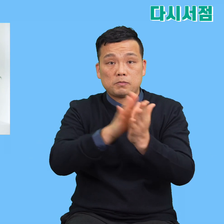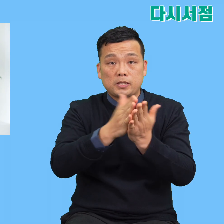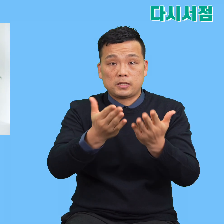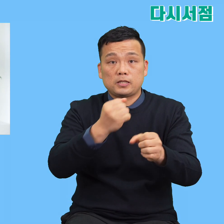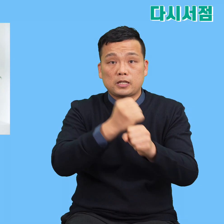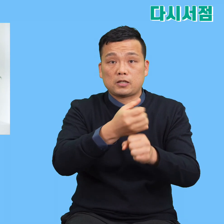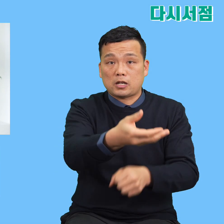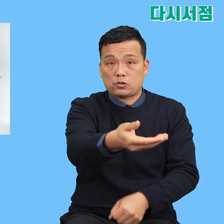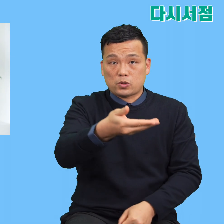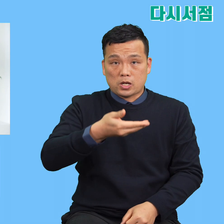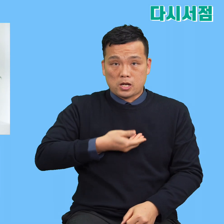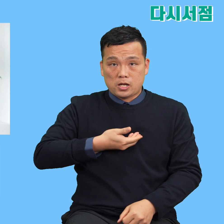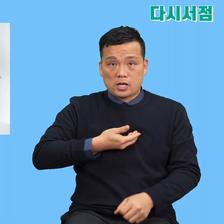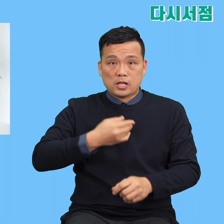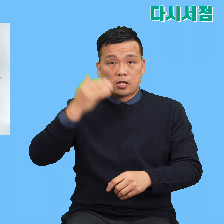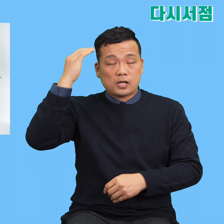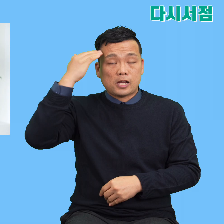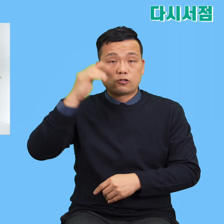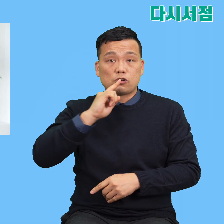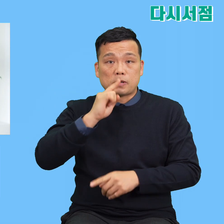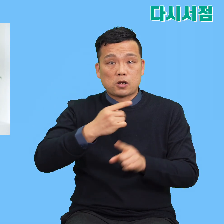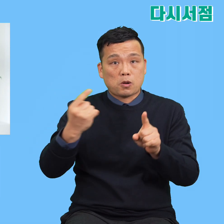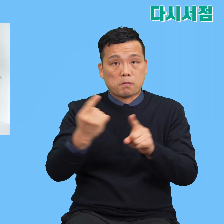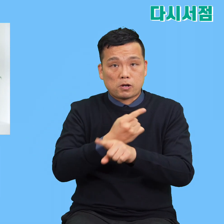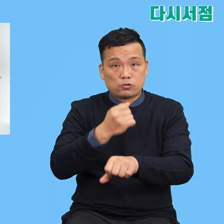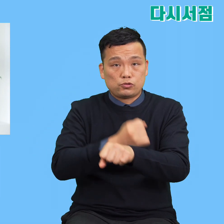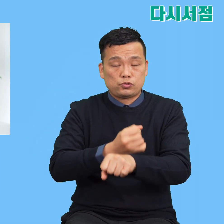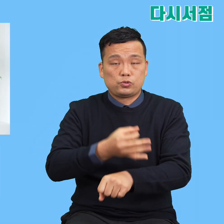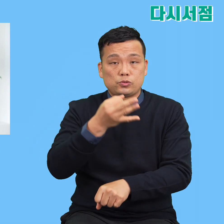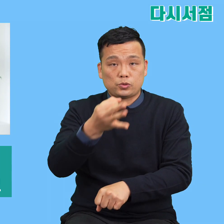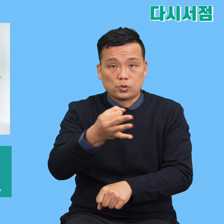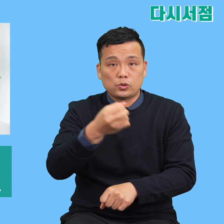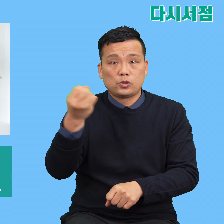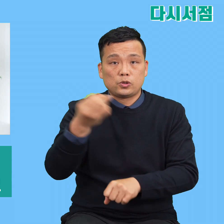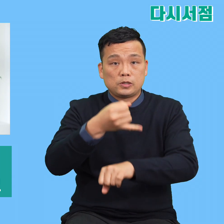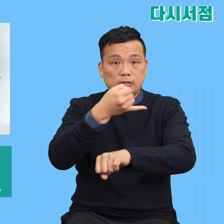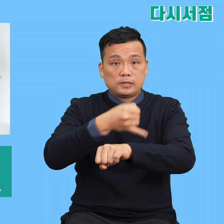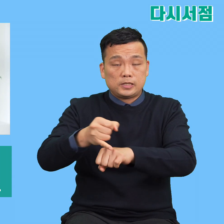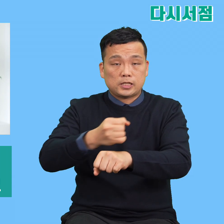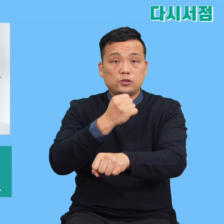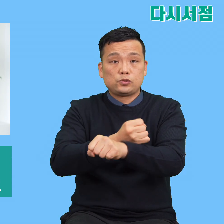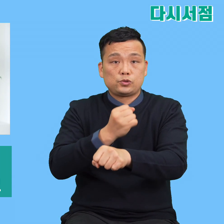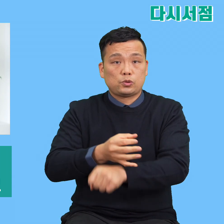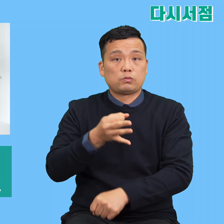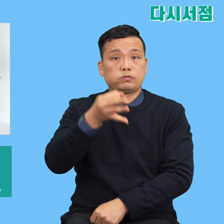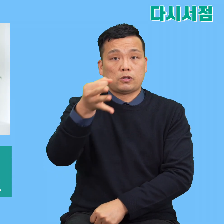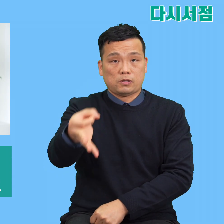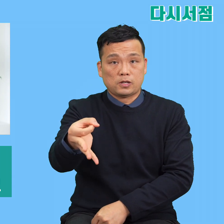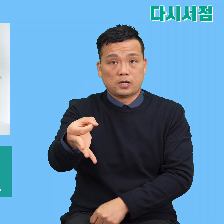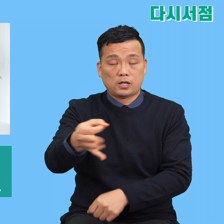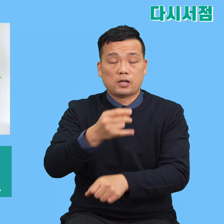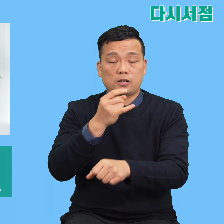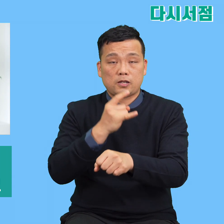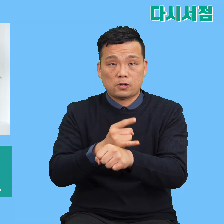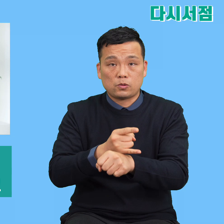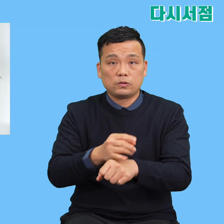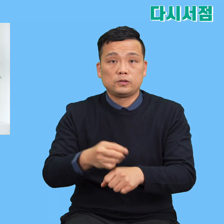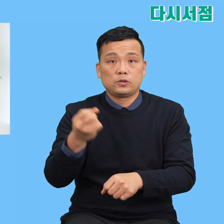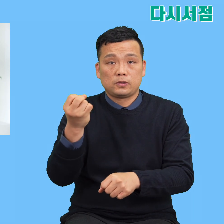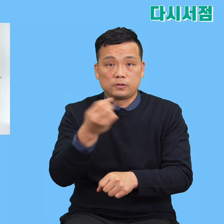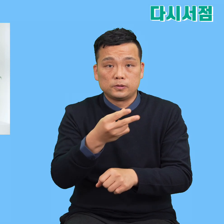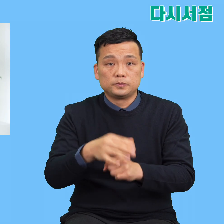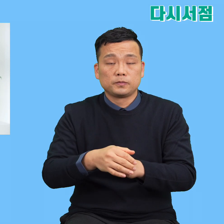될 것이고, 그리고 디자인을 이제 외주로 줄 경우에는 외주 디자이너의 디자인 비용도 또 고려를